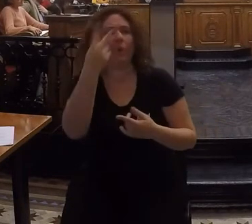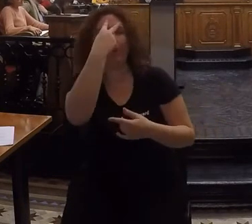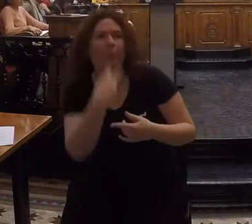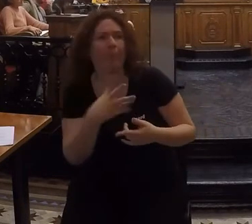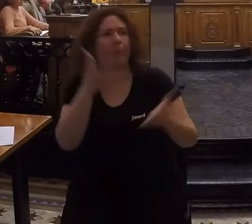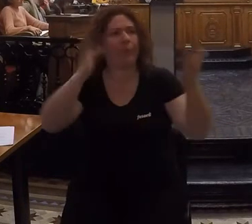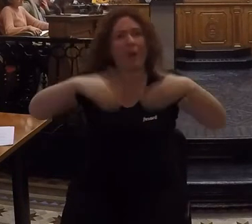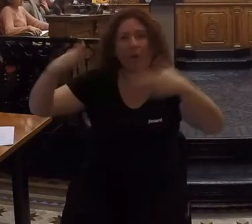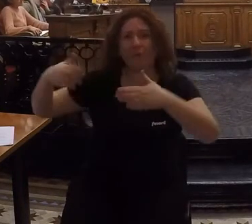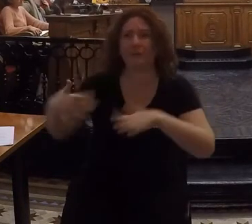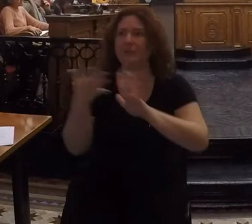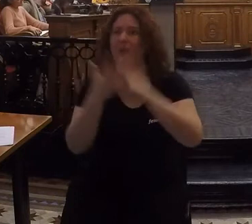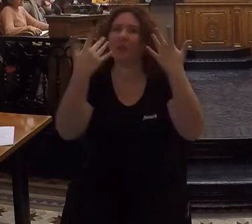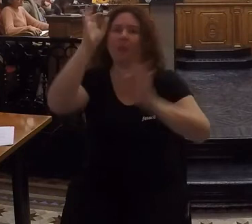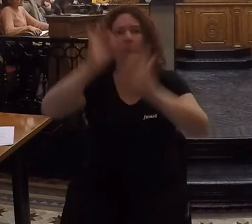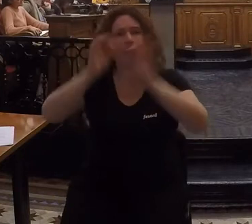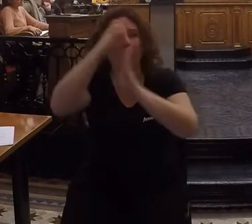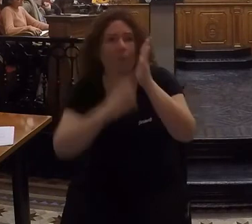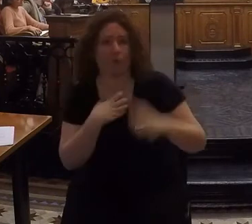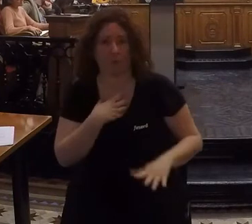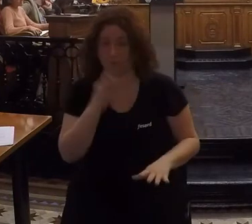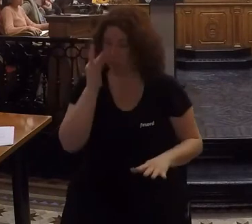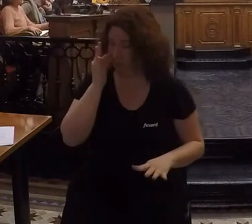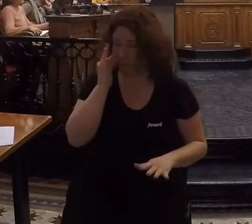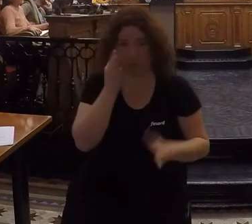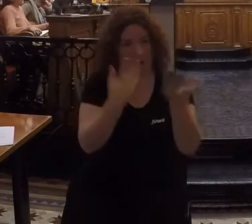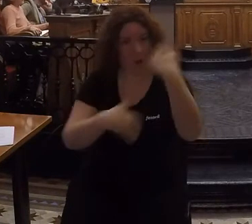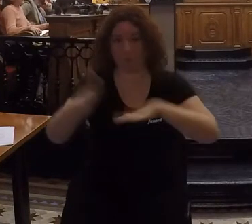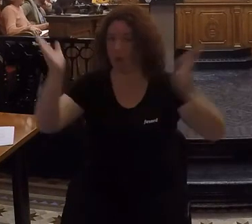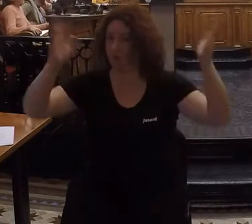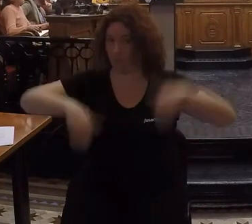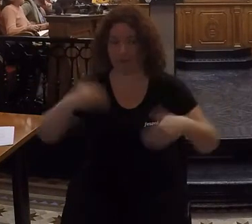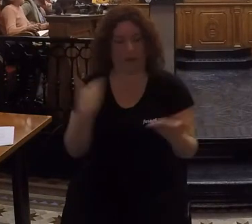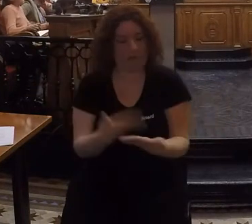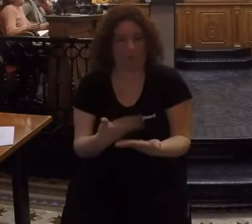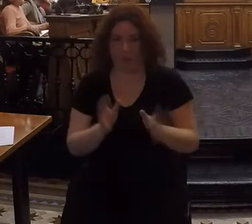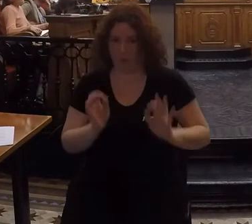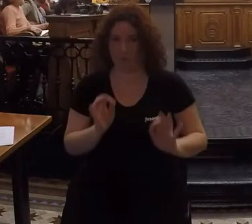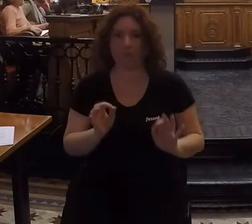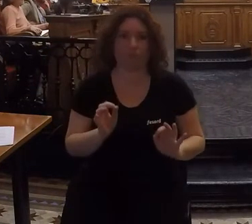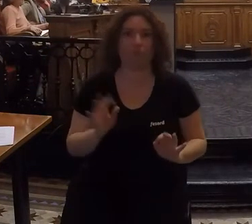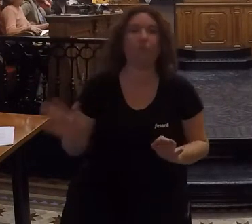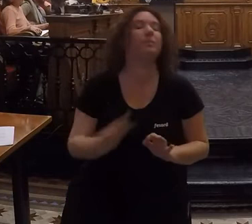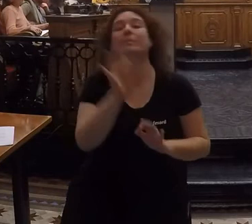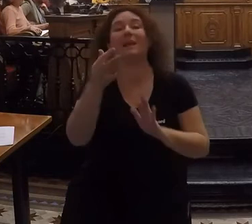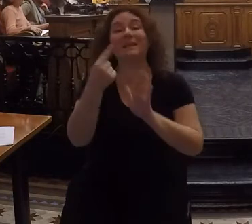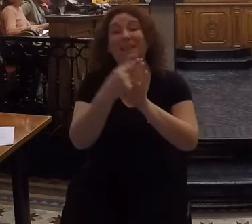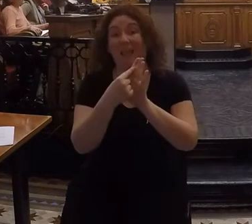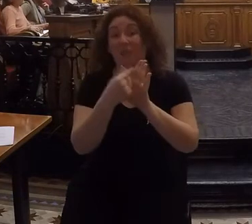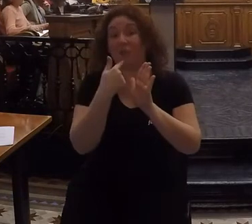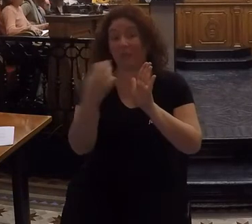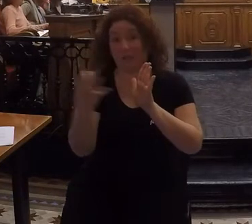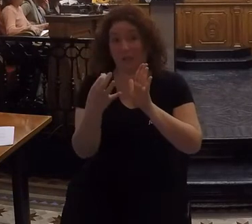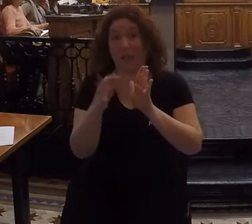la mejora en la recaudación, la reducción de gastos, probada absolutamente. Y simplemente el dato, y lo vuelvo a decir, que se van a